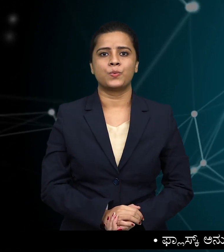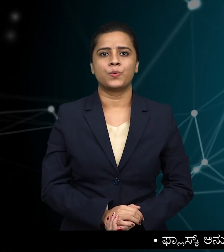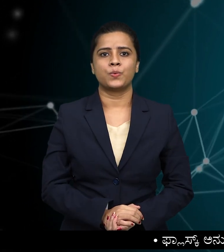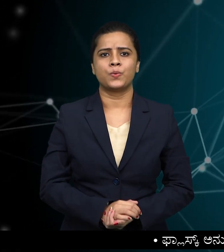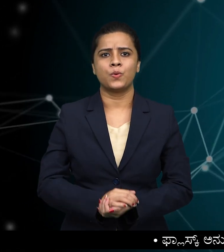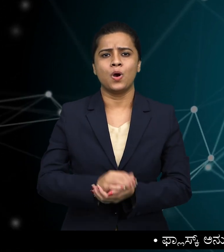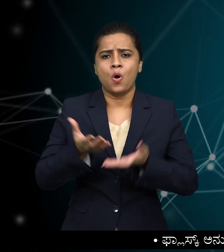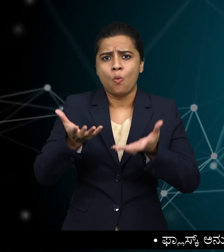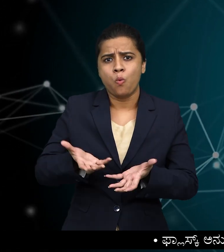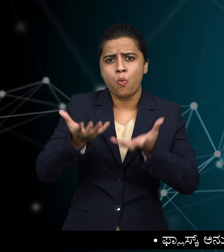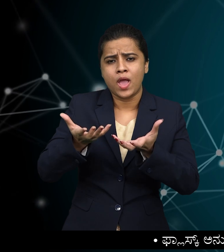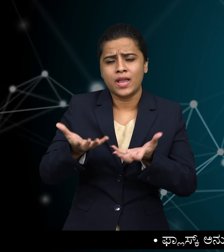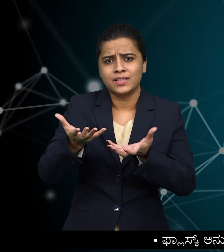ಫ್ಲಾಸ್ಕ್ ಅನ್ನು ಮತ್ತೊಮ್ಮೆ ತೂಕ ಮಾಡಿ.